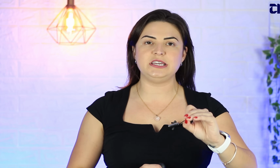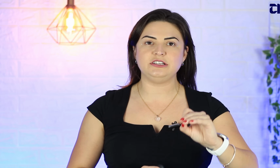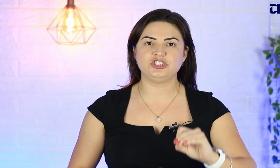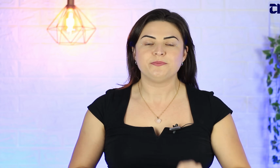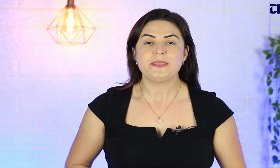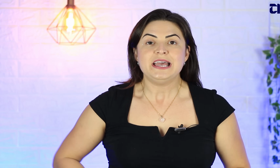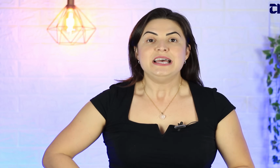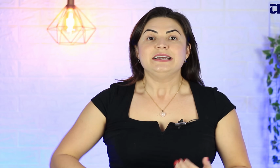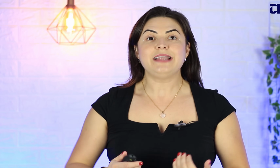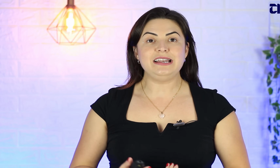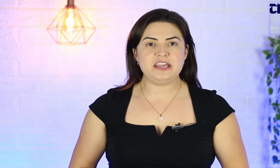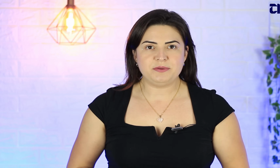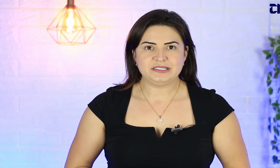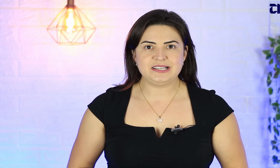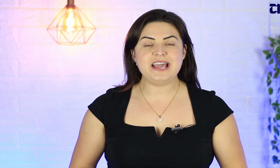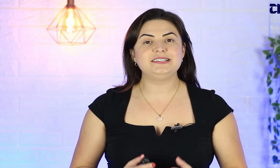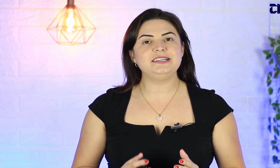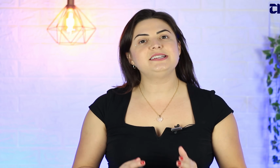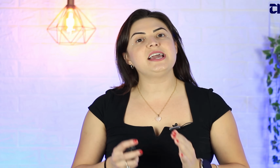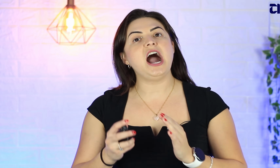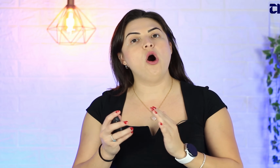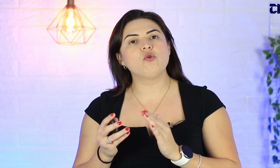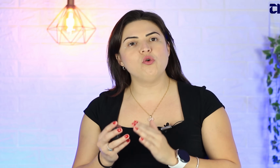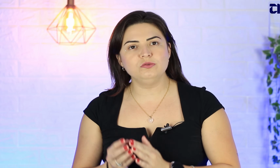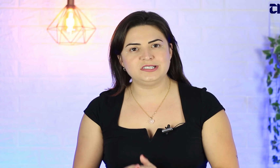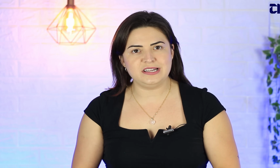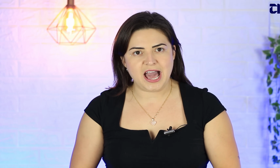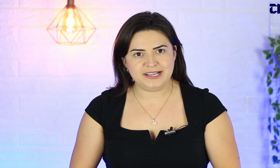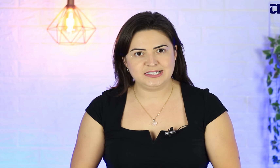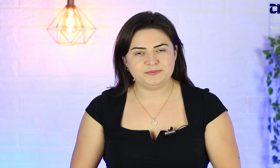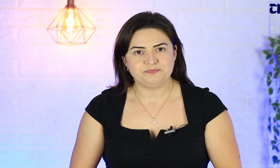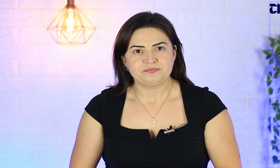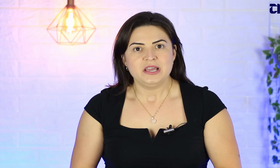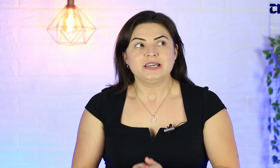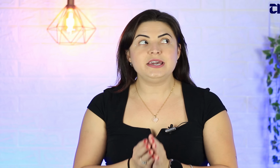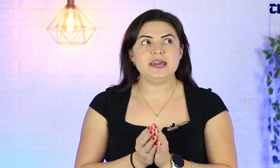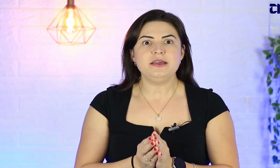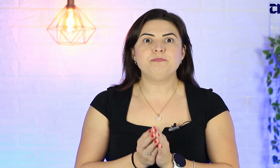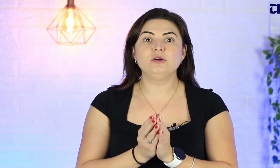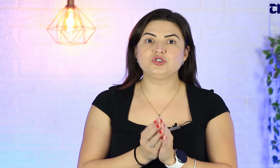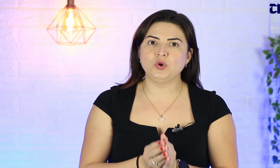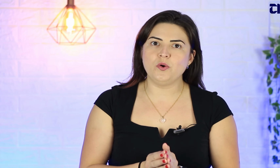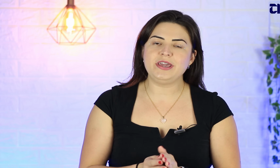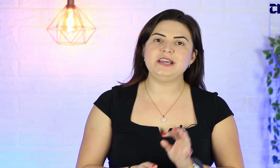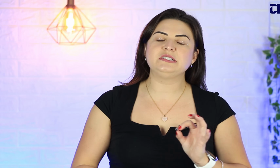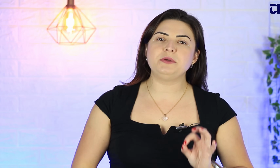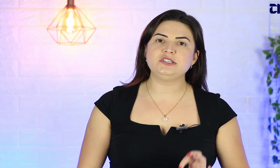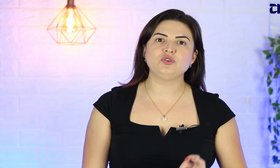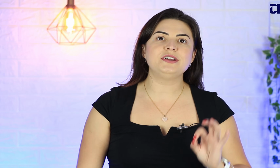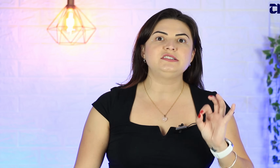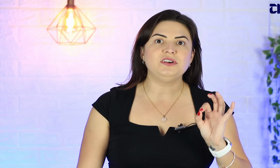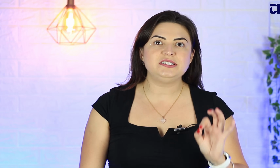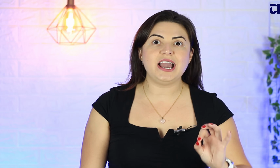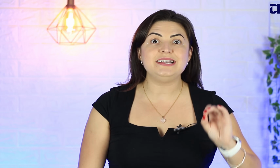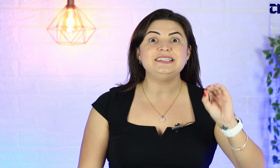o seguinte. Na Libras, existem alguns sinais que possuem expressões faciais